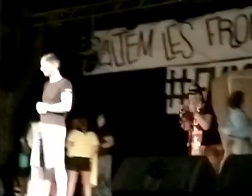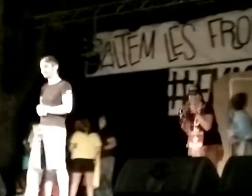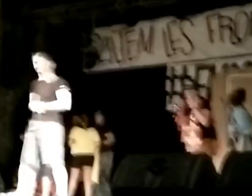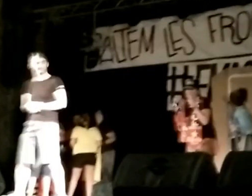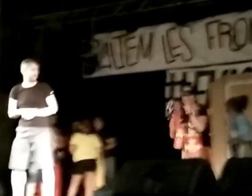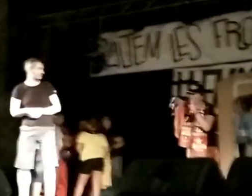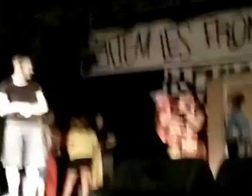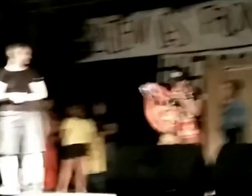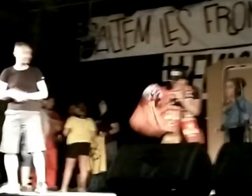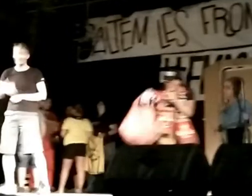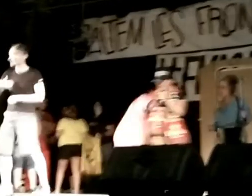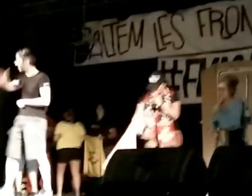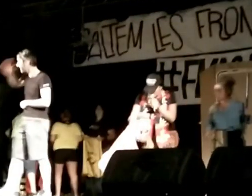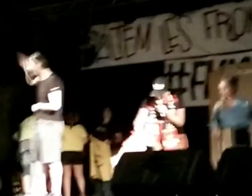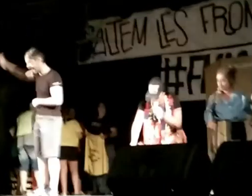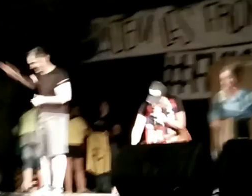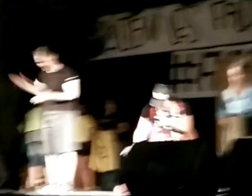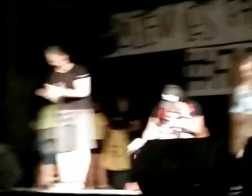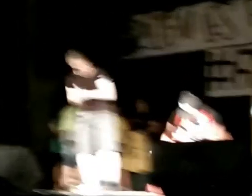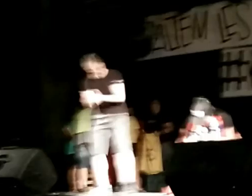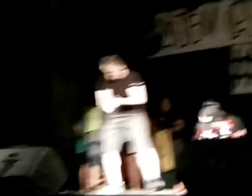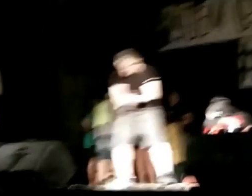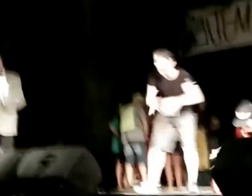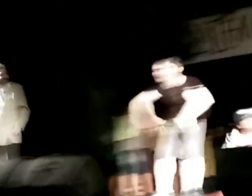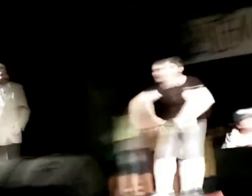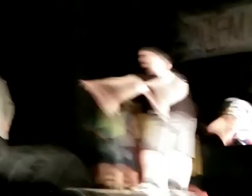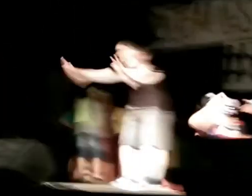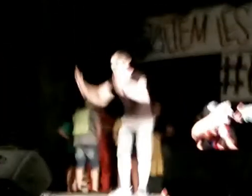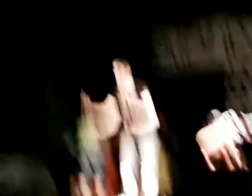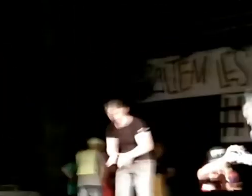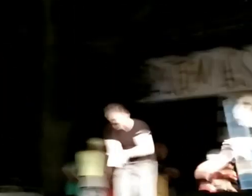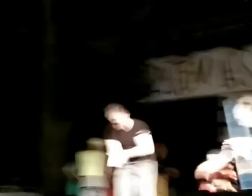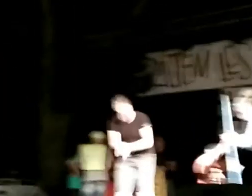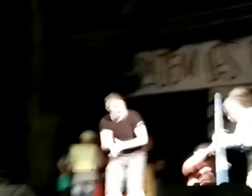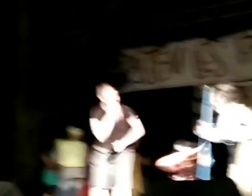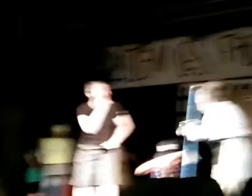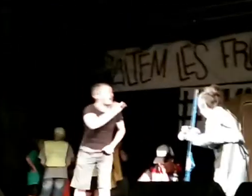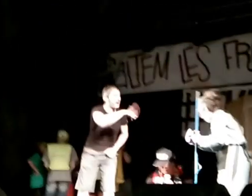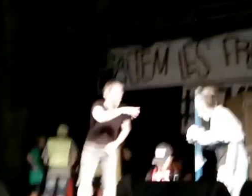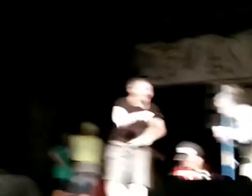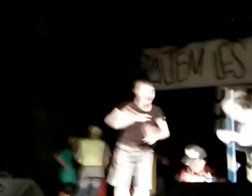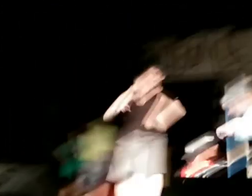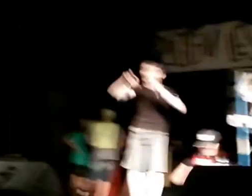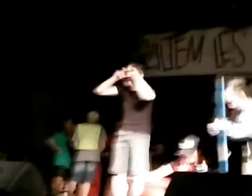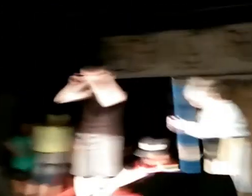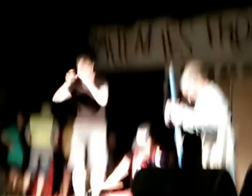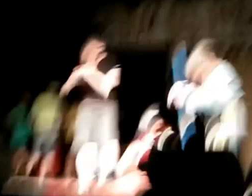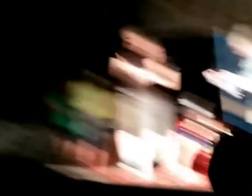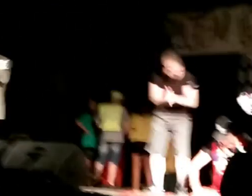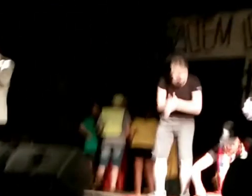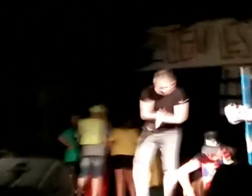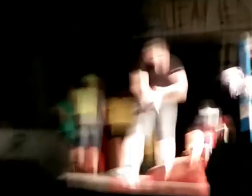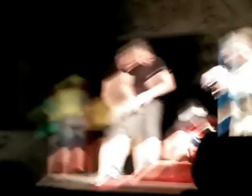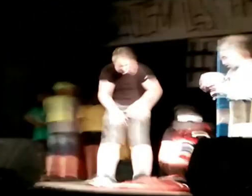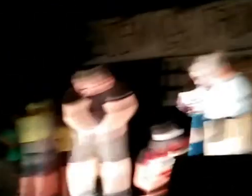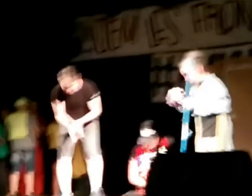gente! ¡Eh! ¡Qué bien! Tenemos un lugarcito aquí para poner la manta. ¡Mira, guapa! ¡Coge, mira aquí la billetera de